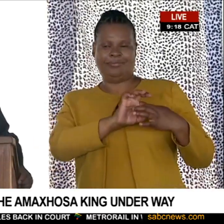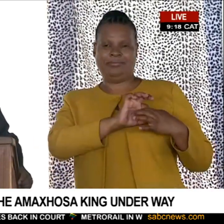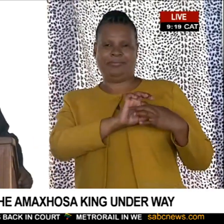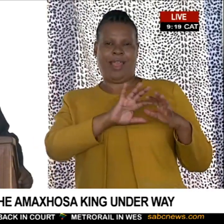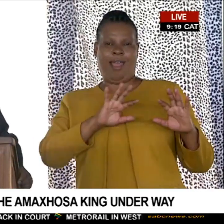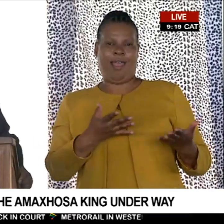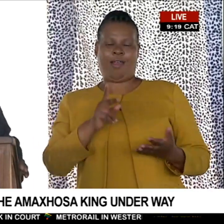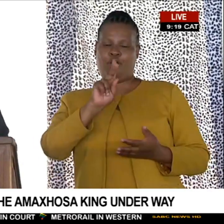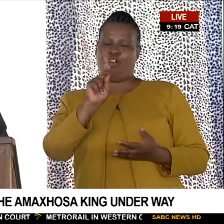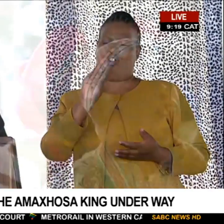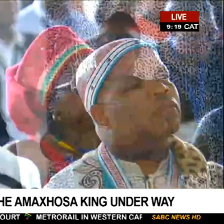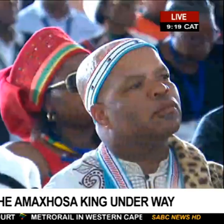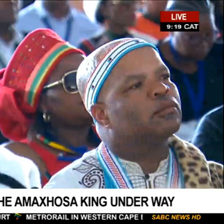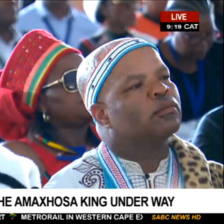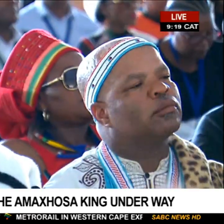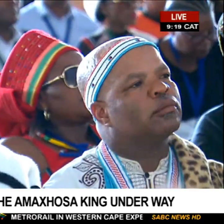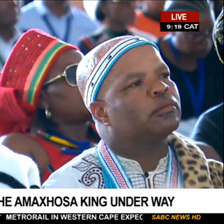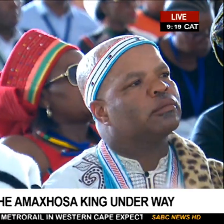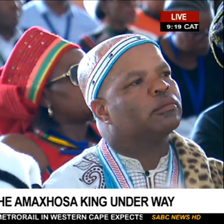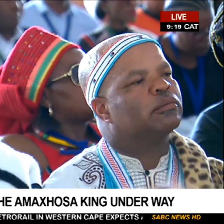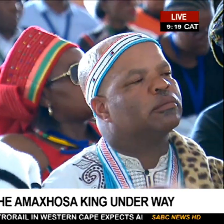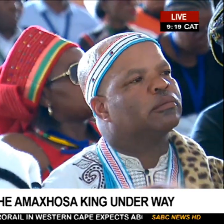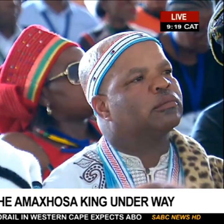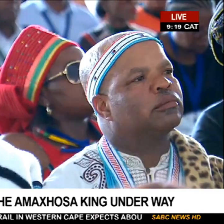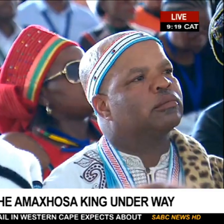nokwendiselana nokwabelana ngamanye amasiko.